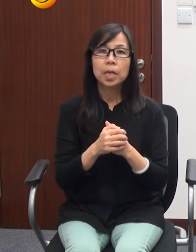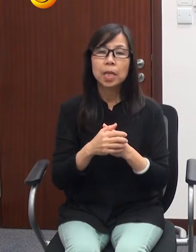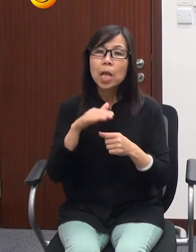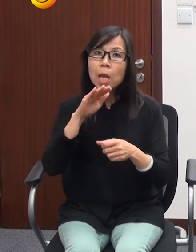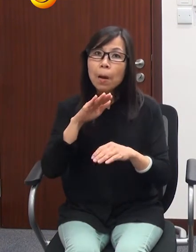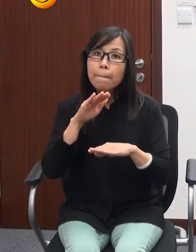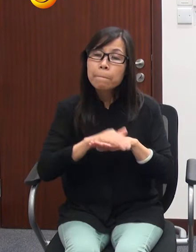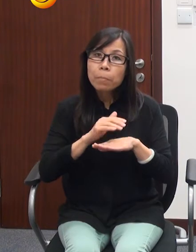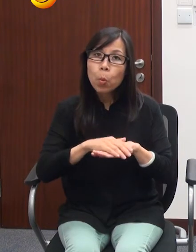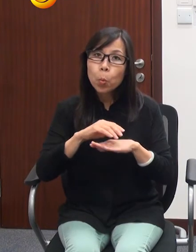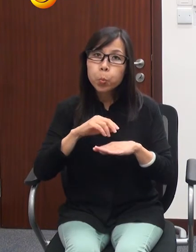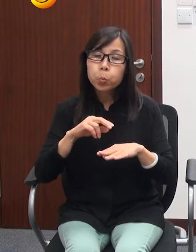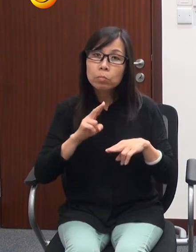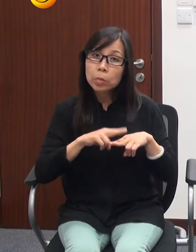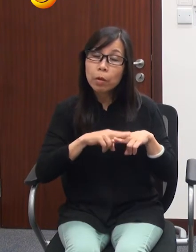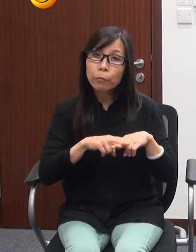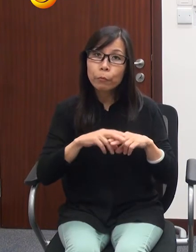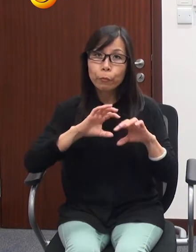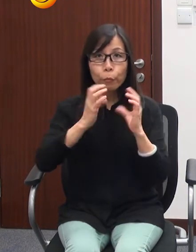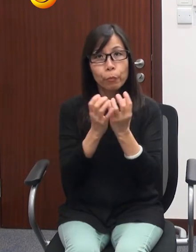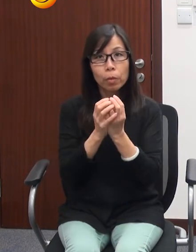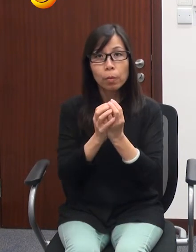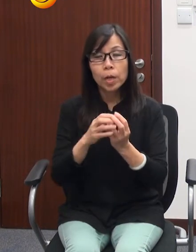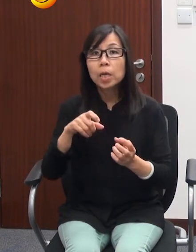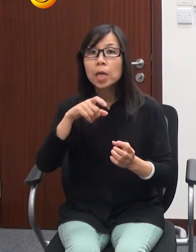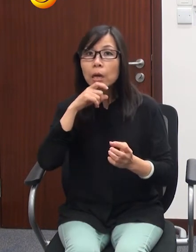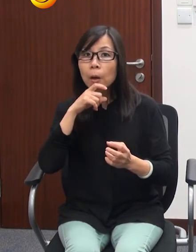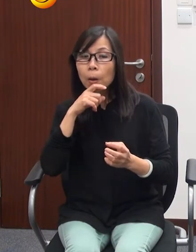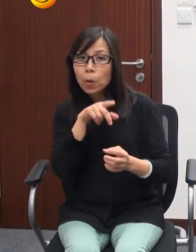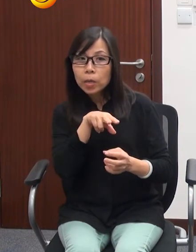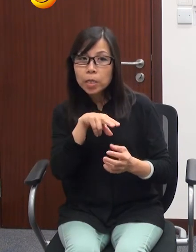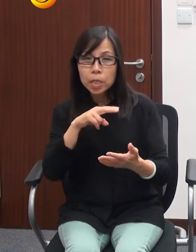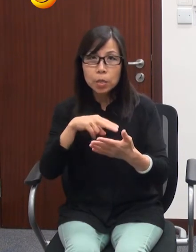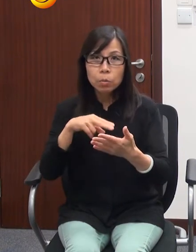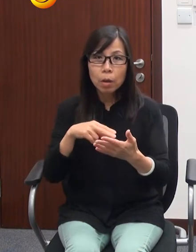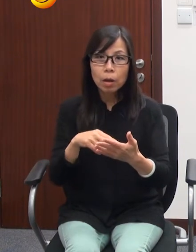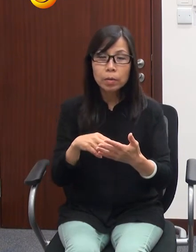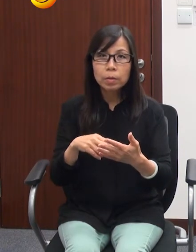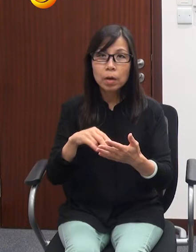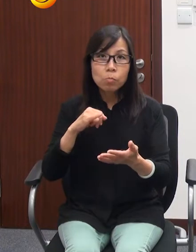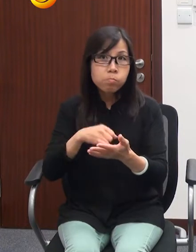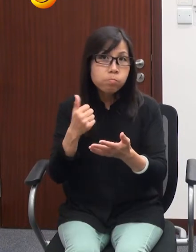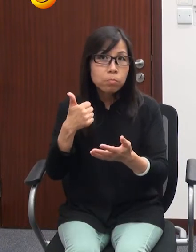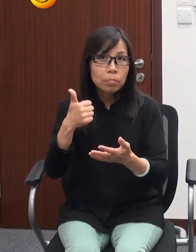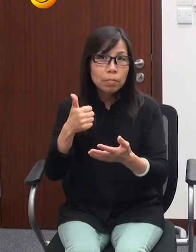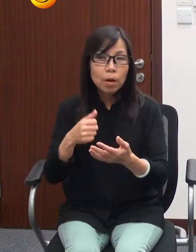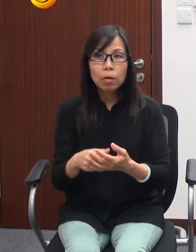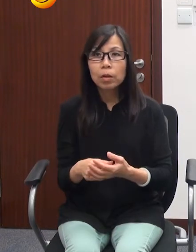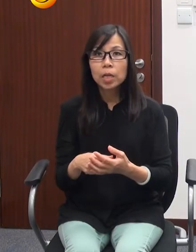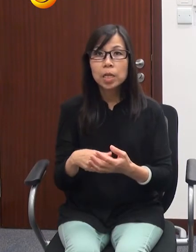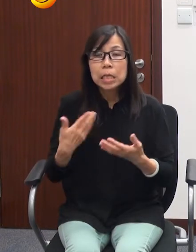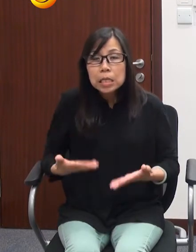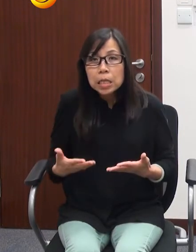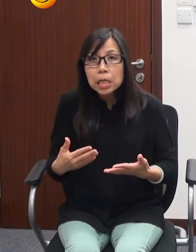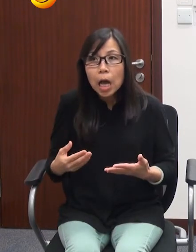要啫，佢覺得有得操作，唔係操作咯。如果有操作，嗰個操作對不利，梗係唔操作啦。票數贏咗啊嘛，即 係咁啊，